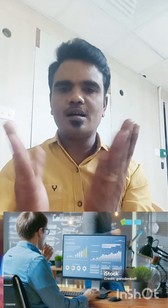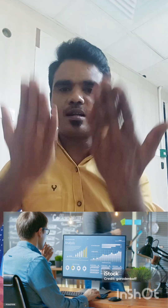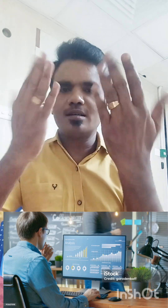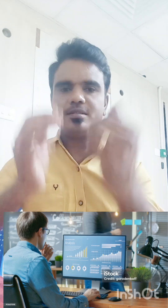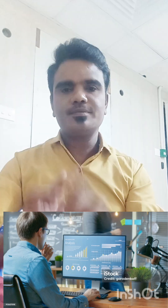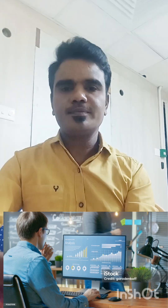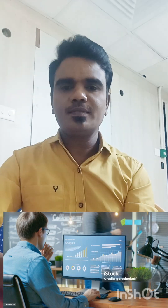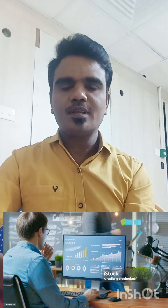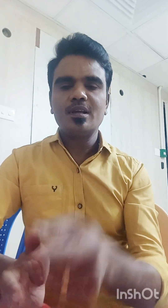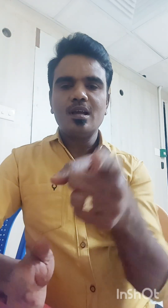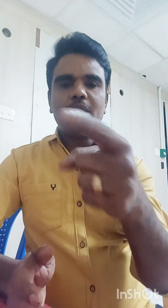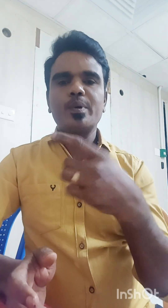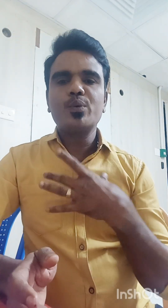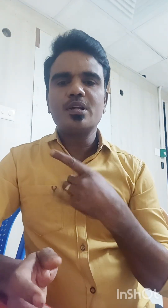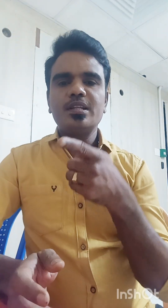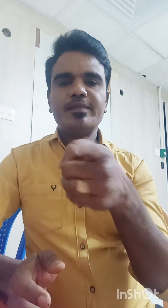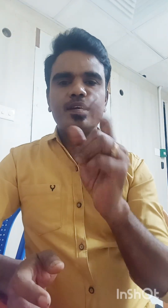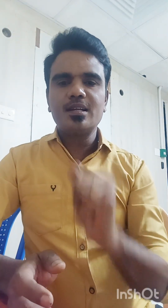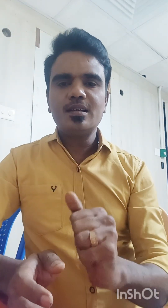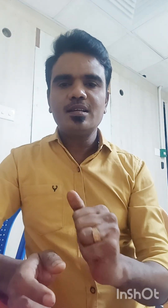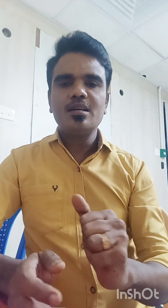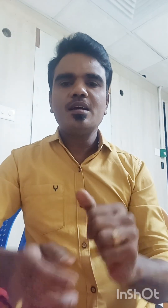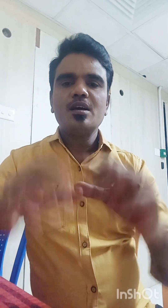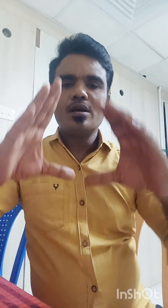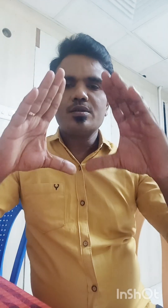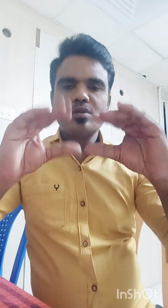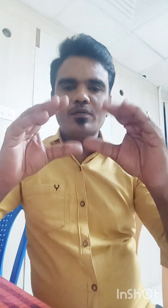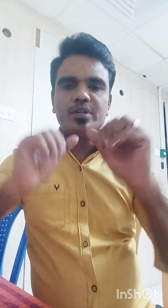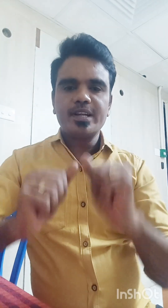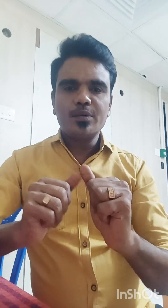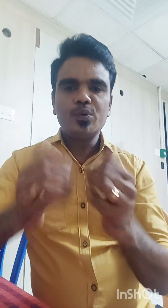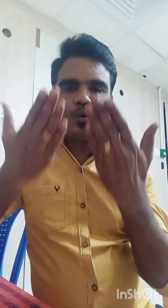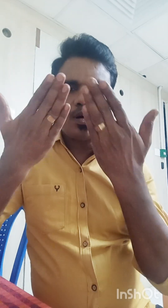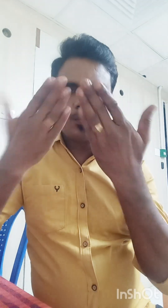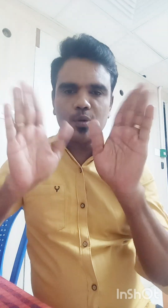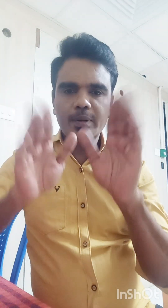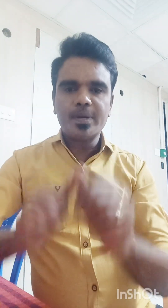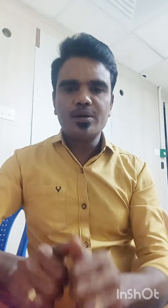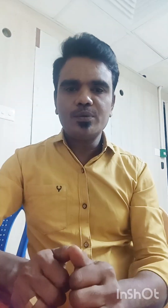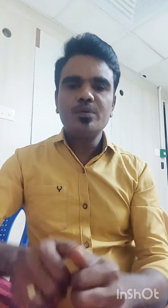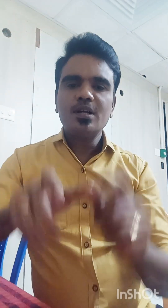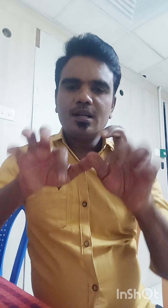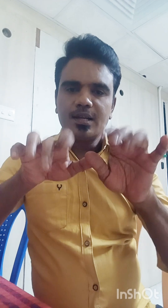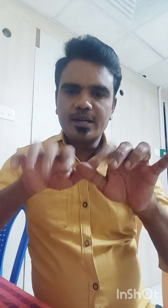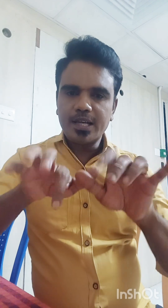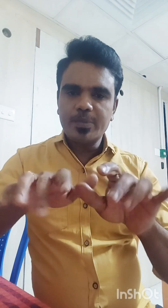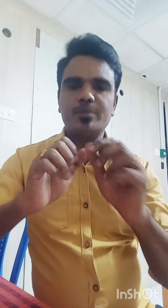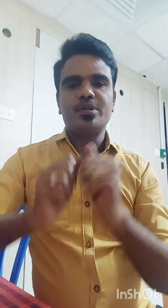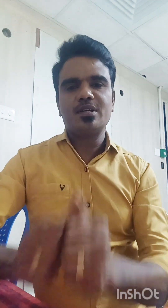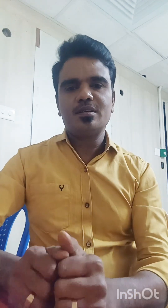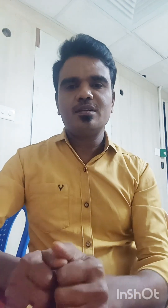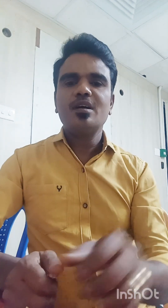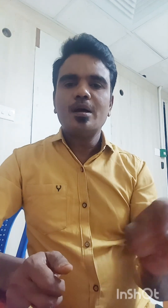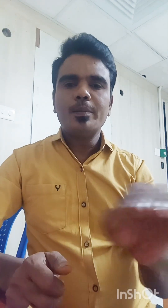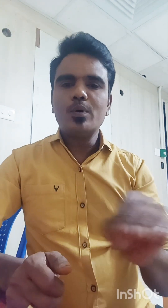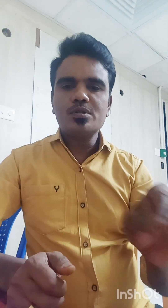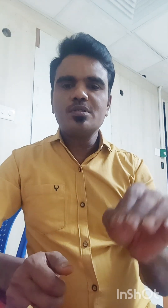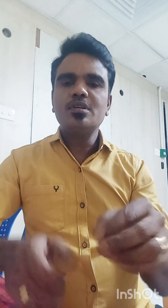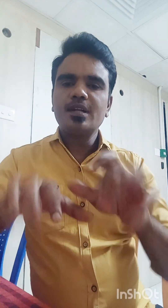ஆகுது. அப்புறம் உங்களுக்கு தேவையான சாஃப்ட்வேர் என்னவோ அதை ஓப்பன் பண்ணணும். இங்கே டைப் பண்ண போகிறீங்க. மவுஸு,